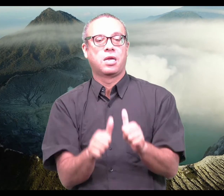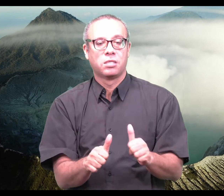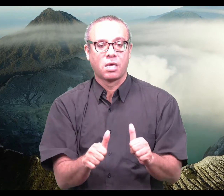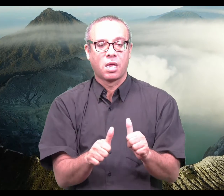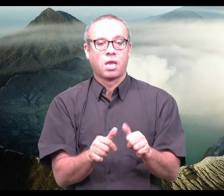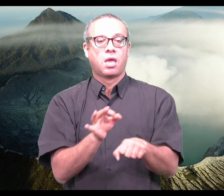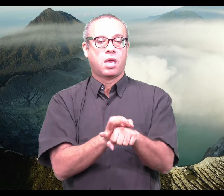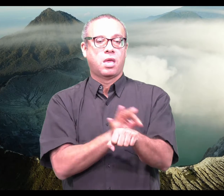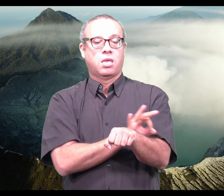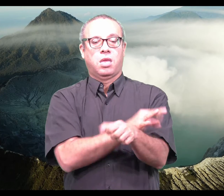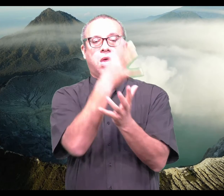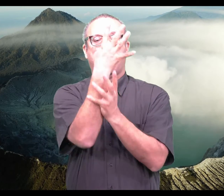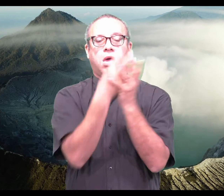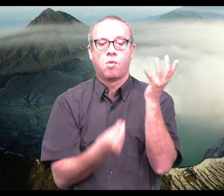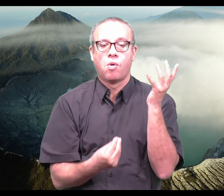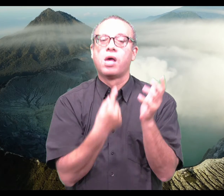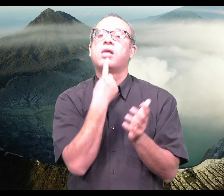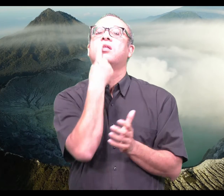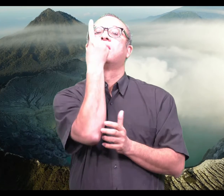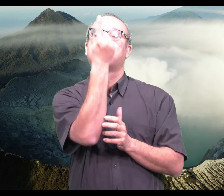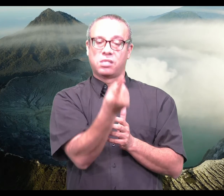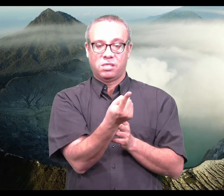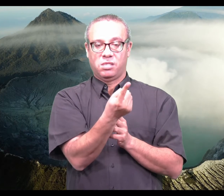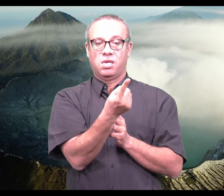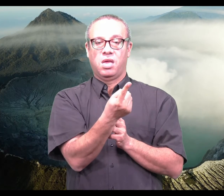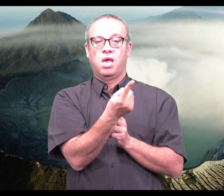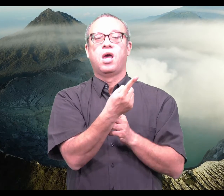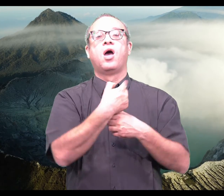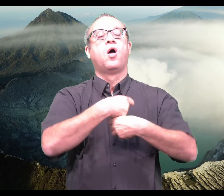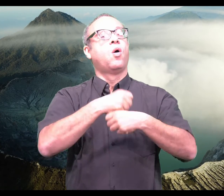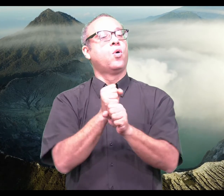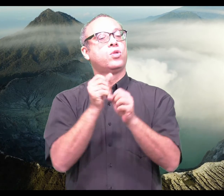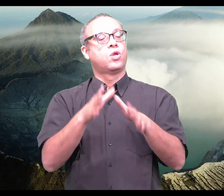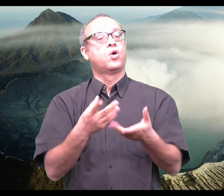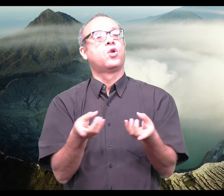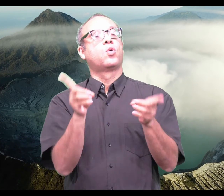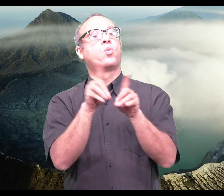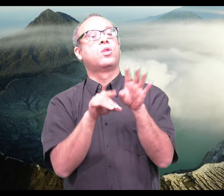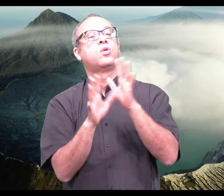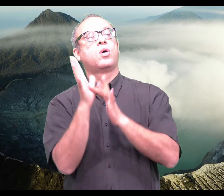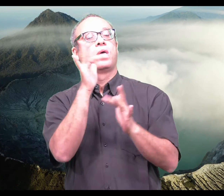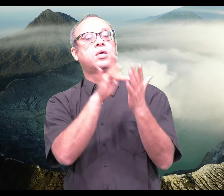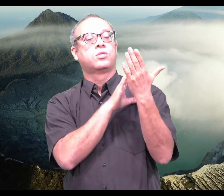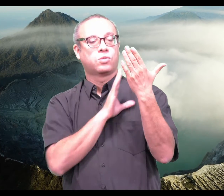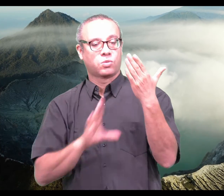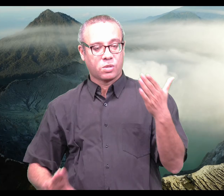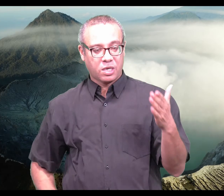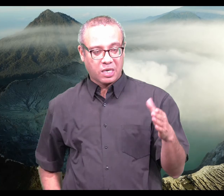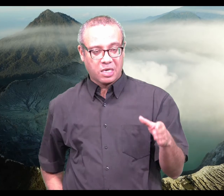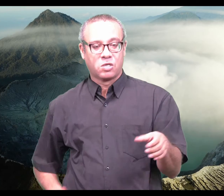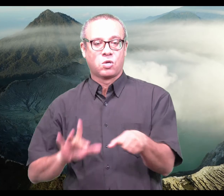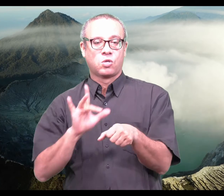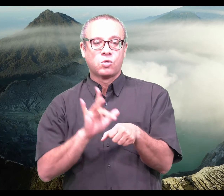su lepra desapareció. Como bien señala Donald Carson, cuando Jesús entra en contacto con la